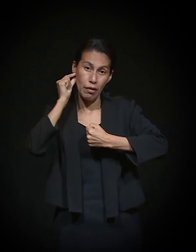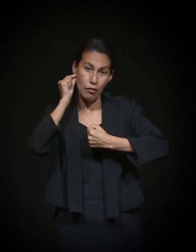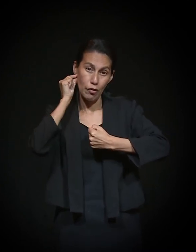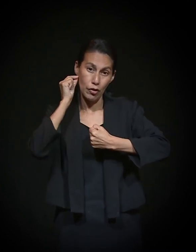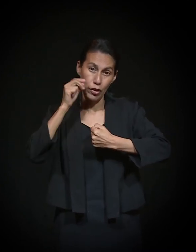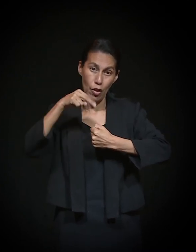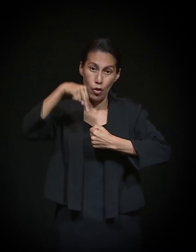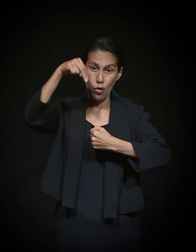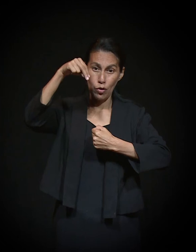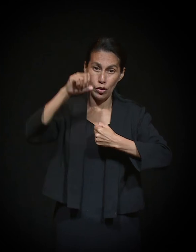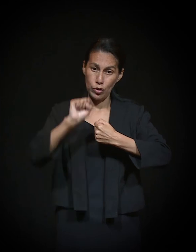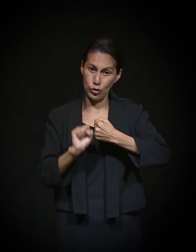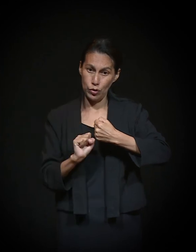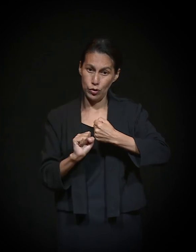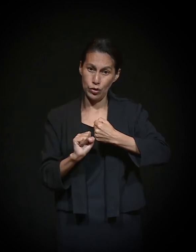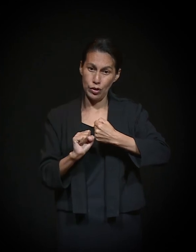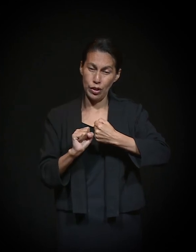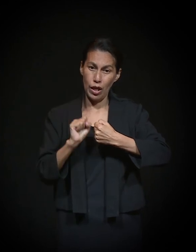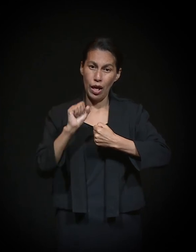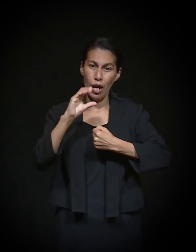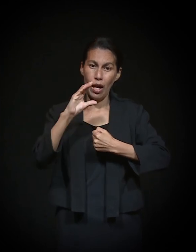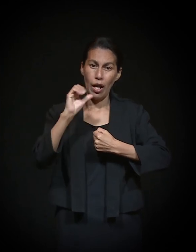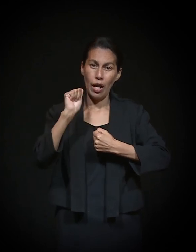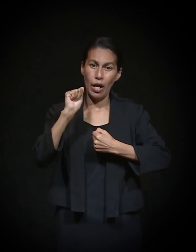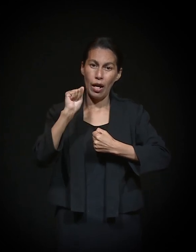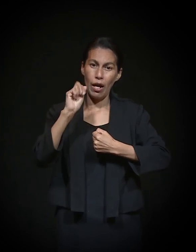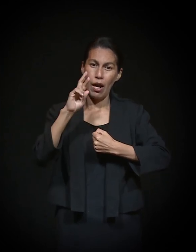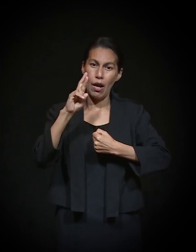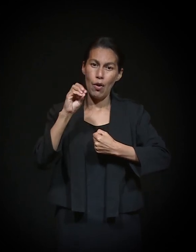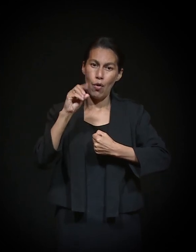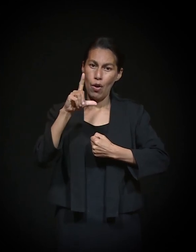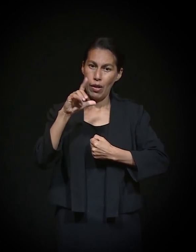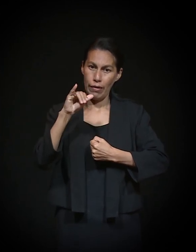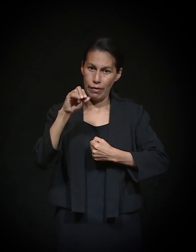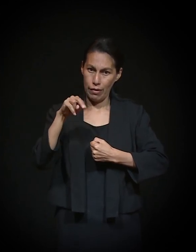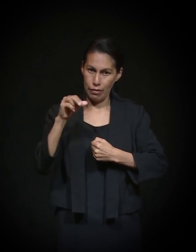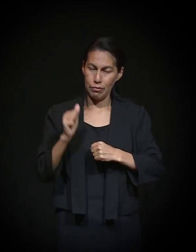de California, norte y sur de las Carolinas.